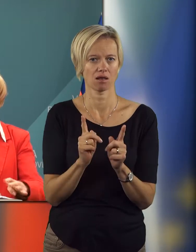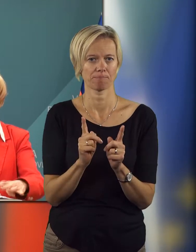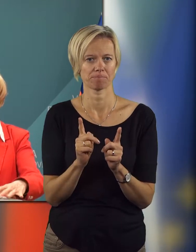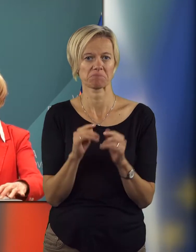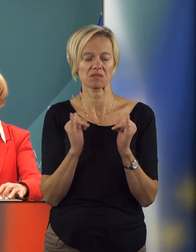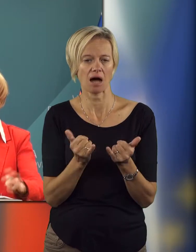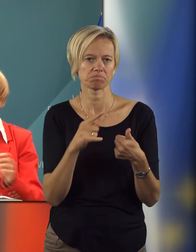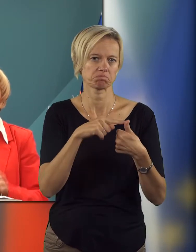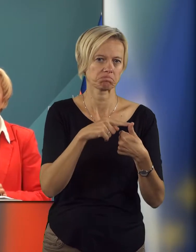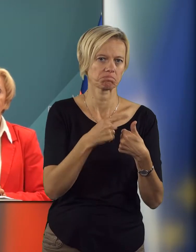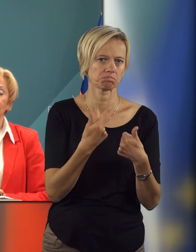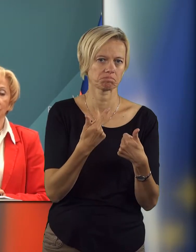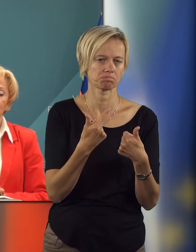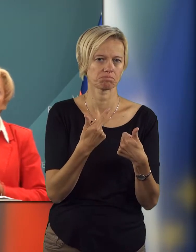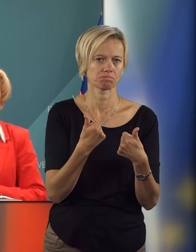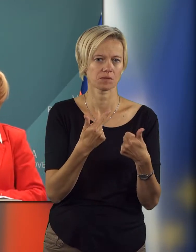poskrbeti ali da se